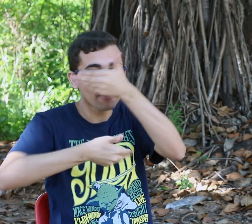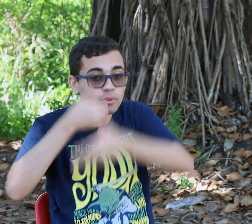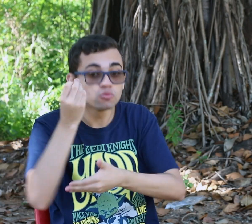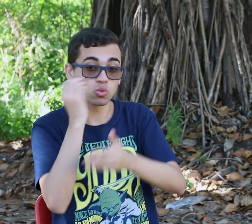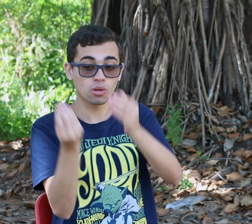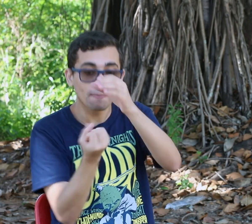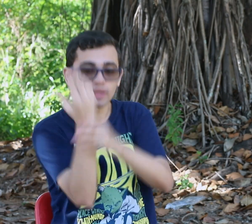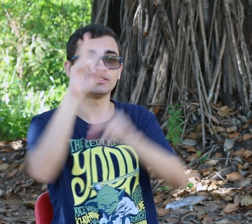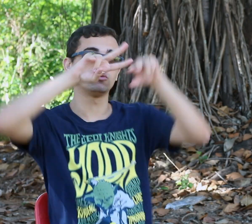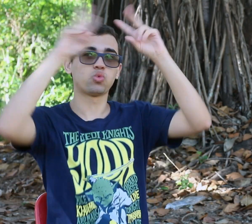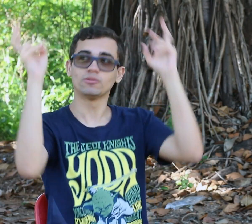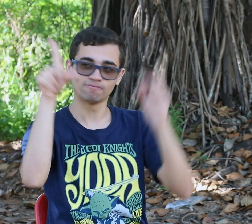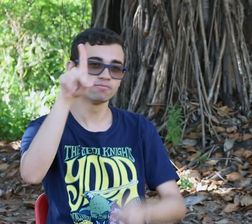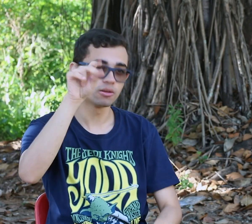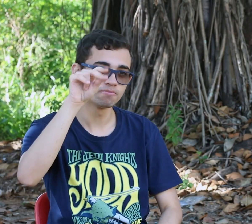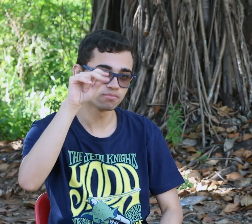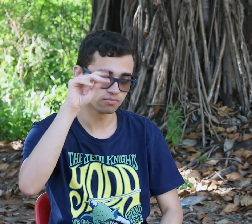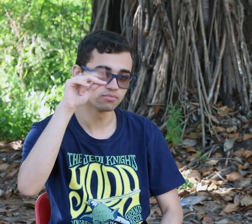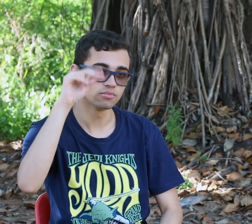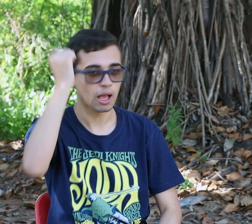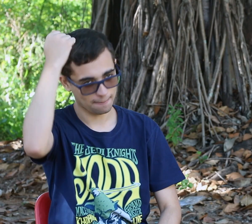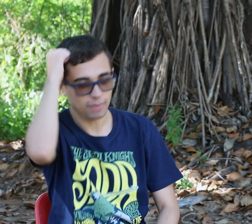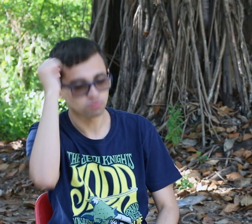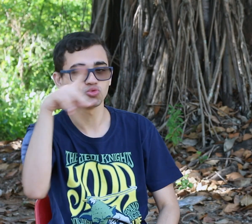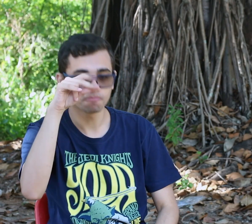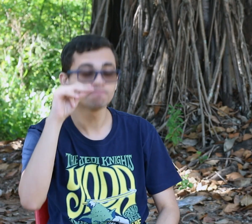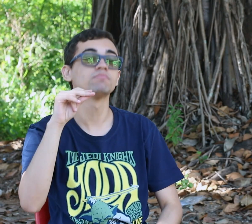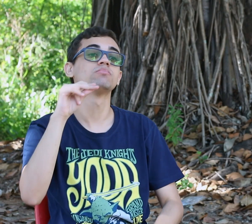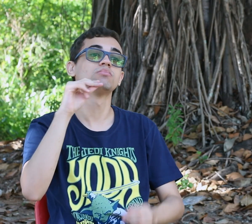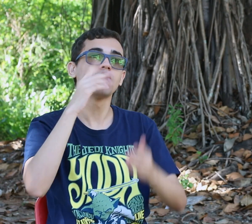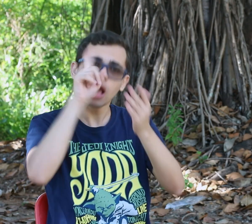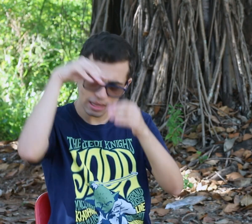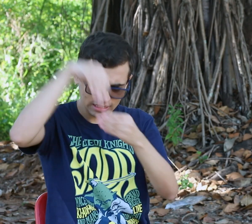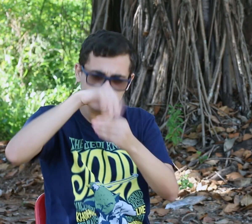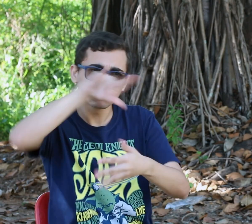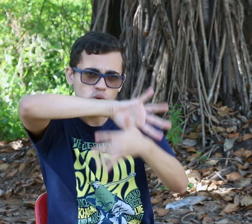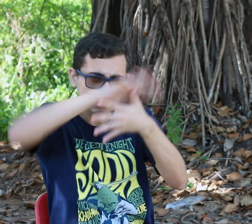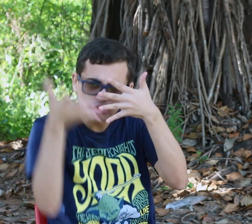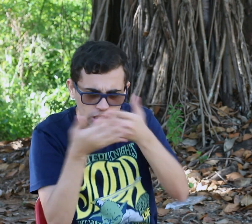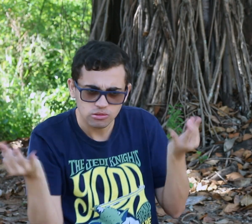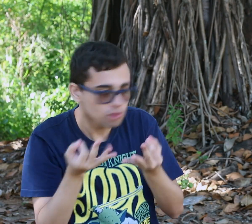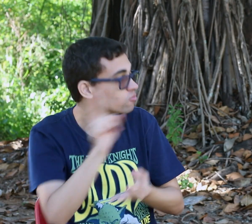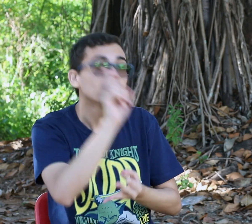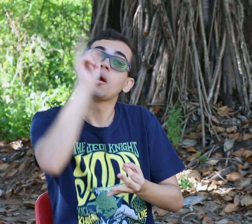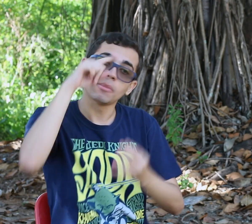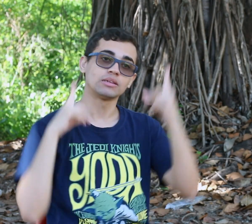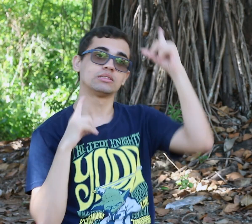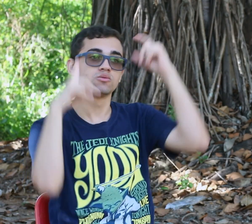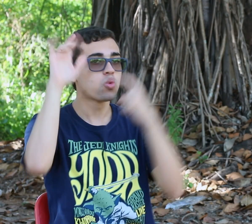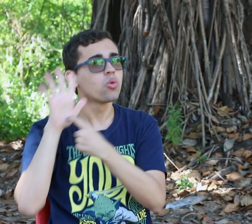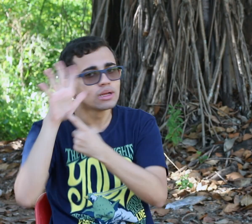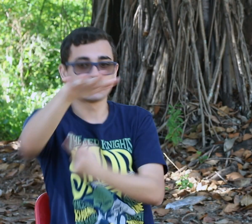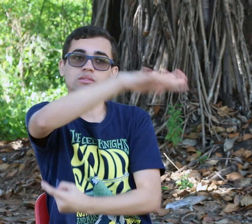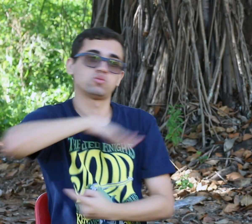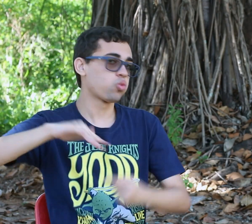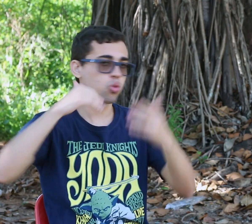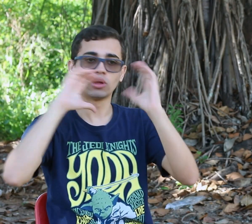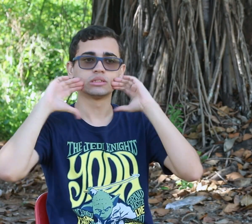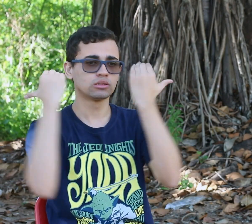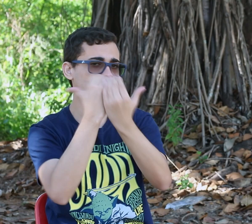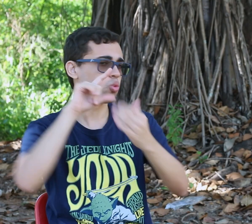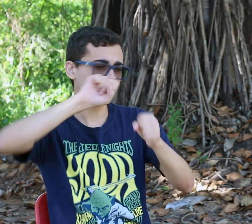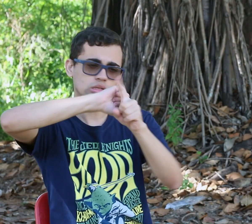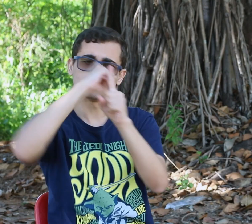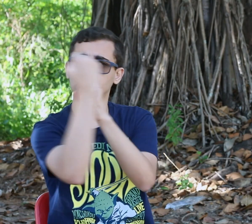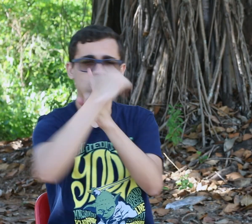surdos. E nós temos aqui em Muriaé um teatro fundado pelos surdos, é o Chaves. E aí esse teatro, ele não é a Libras, ele mostra